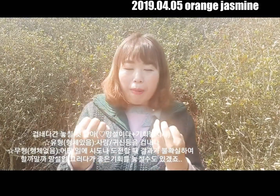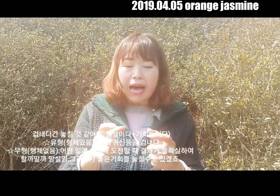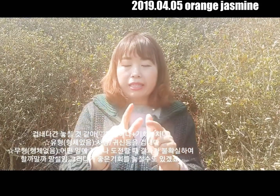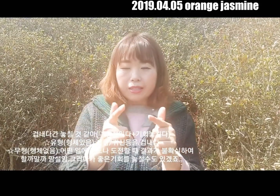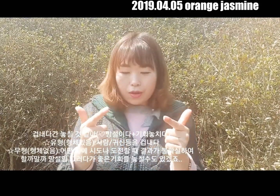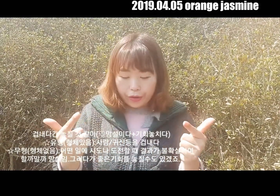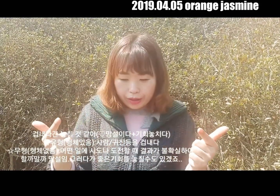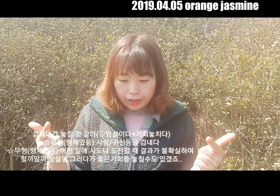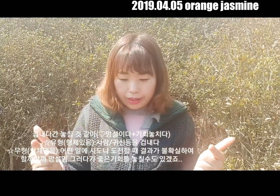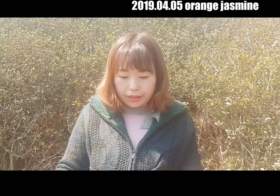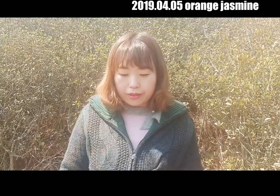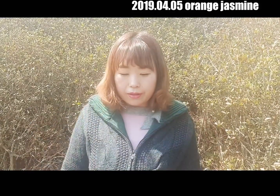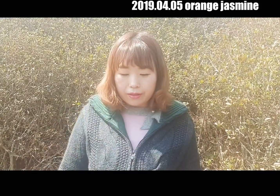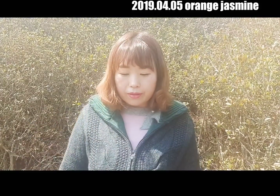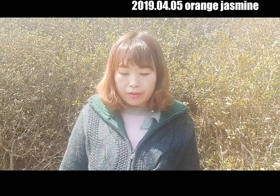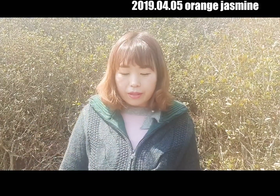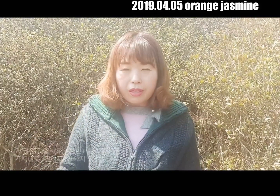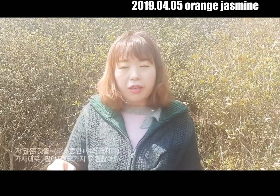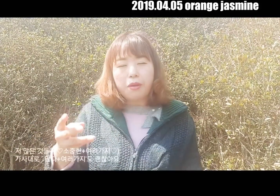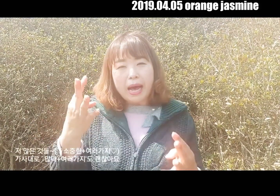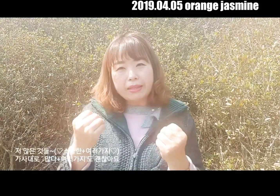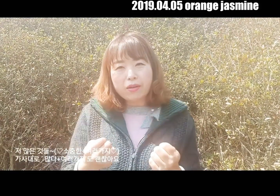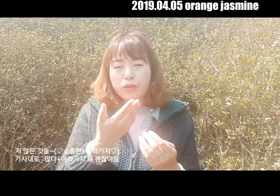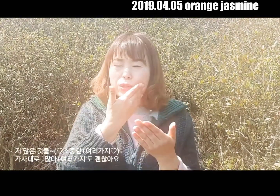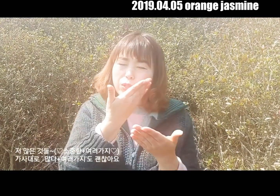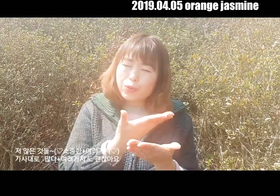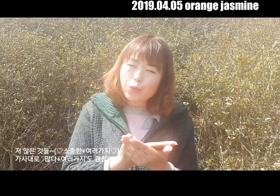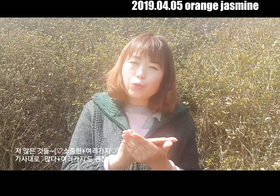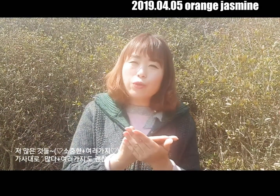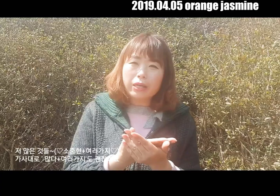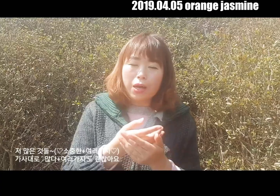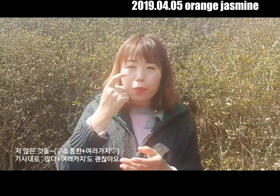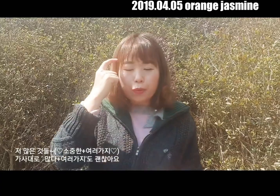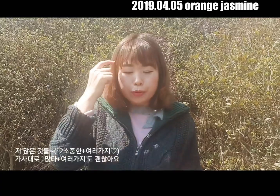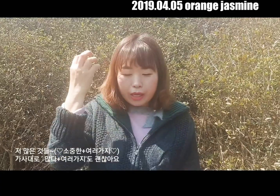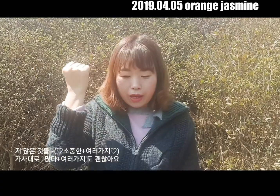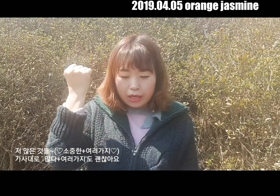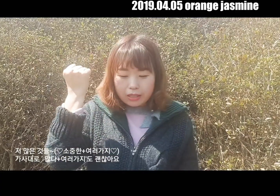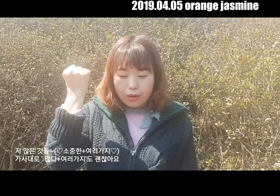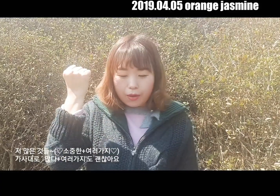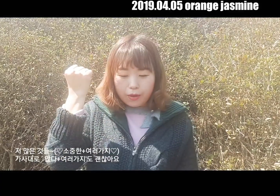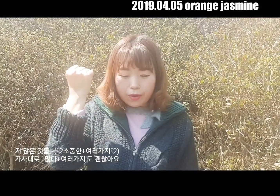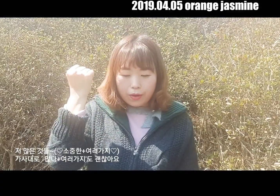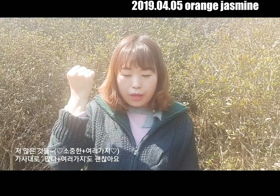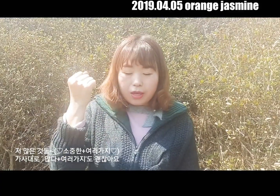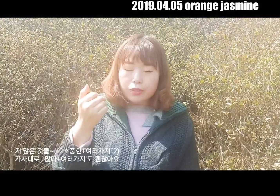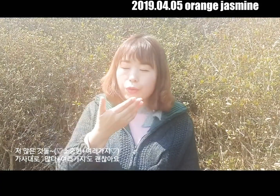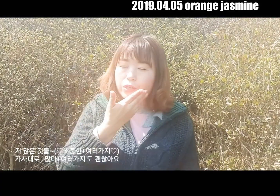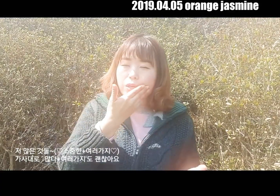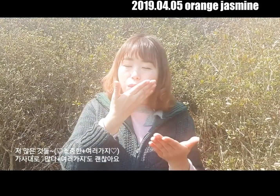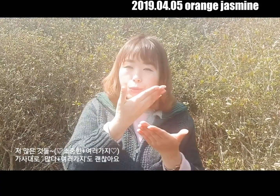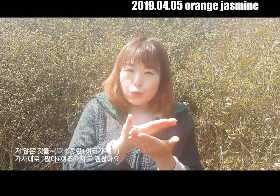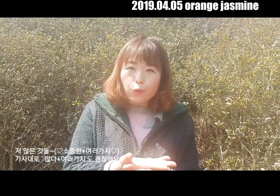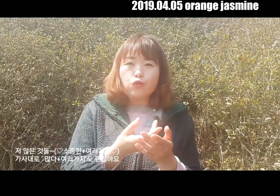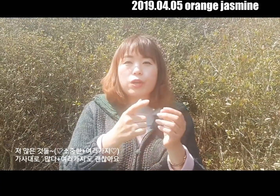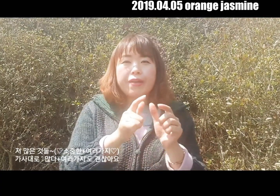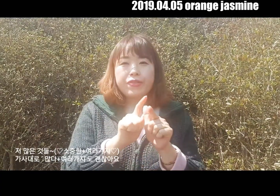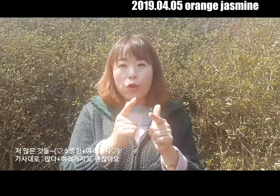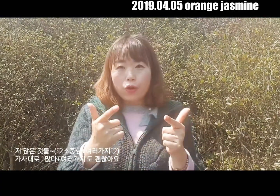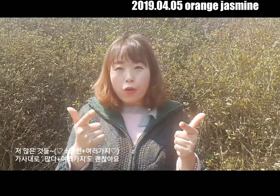저 많은 것들, 이 많은 거는 소중하다고 생각해서 저는 소중한